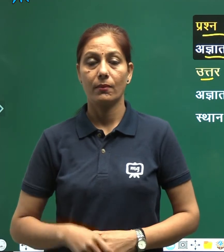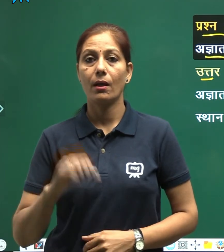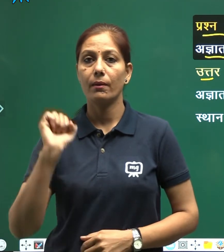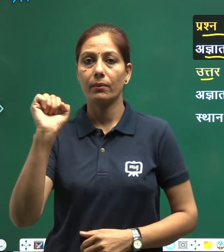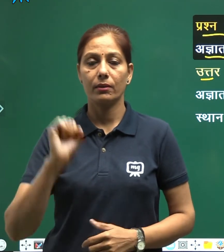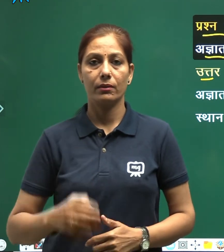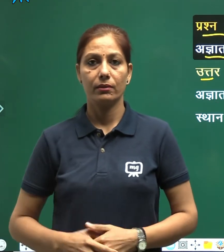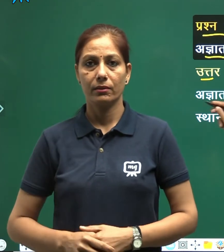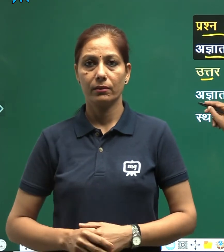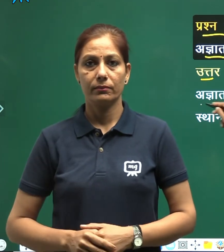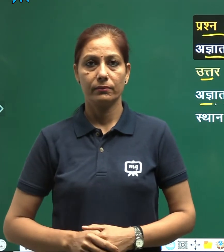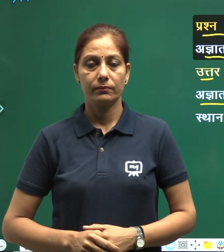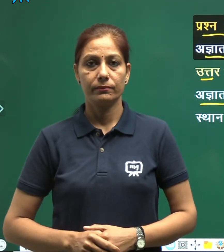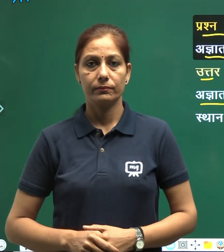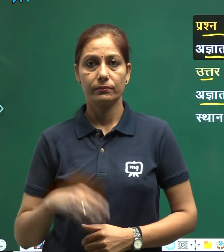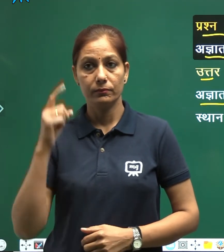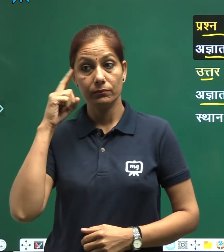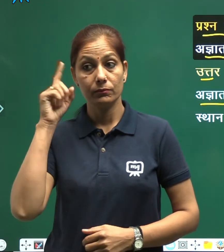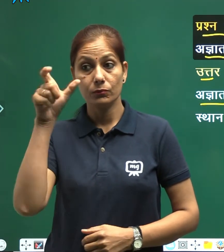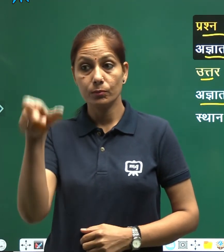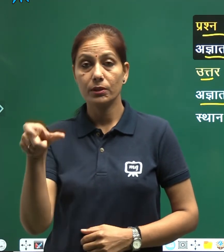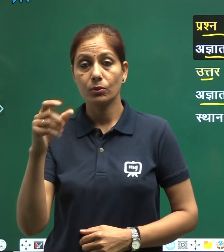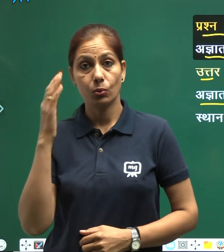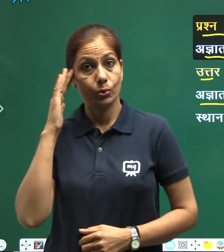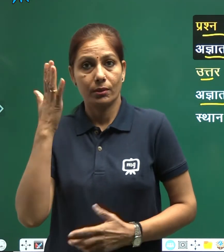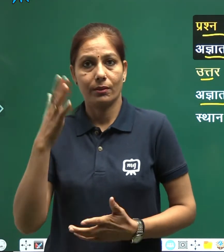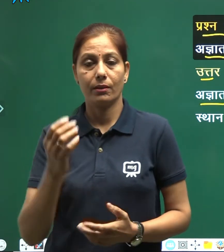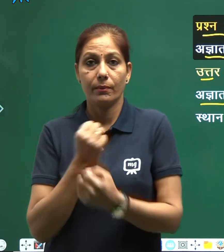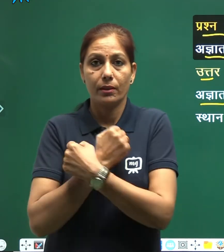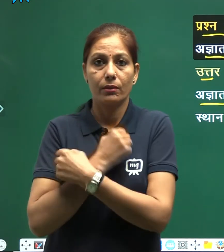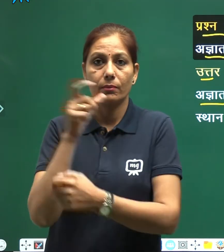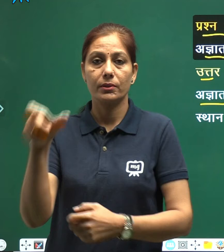अपने अज्ञात प्रिय के लिए